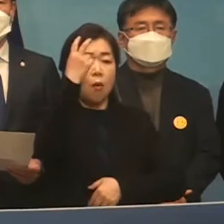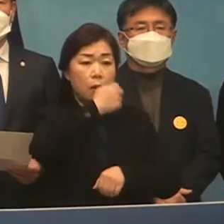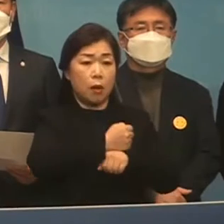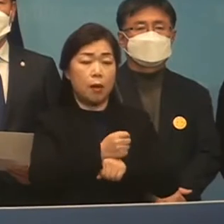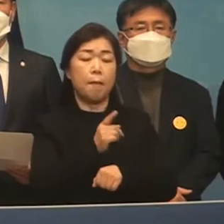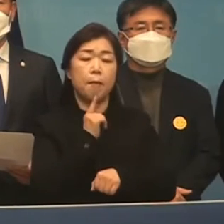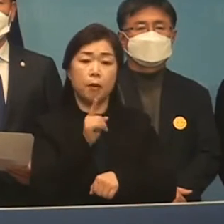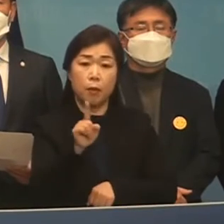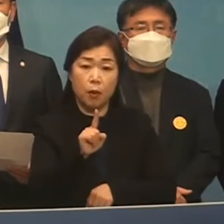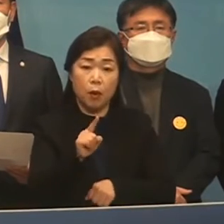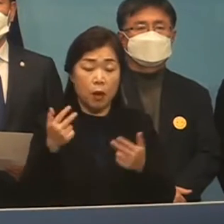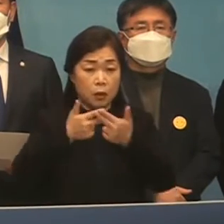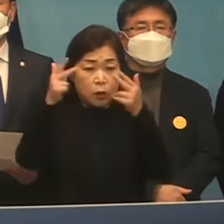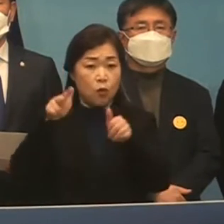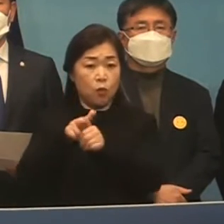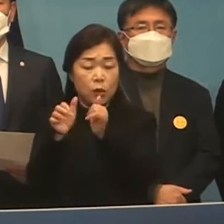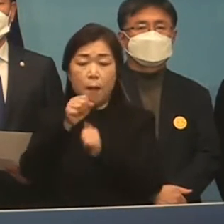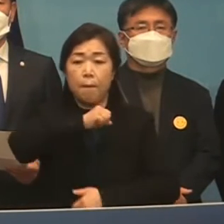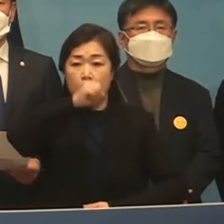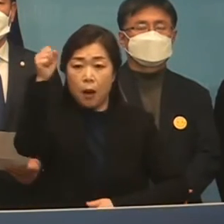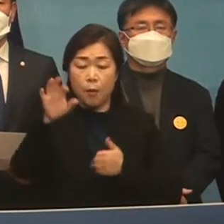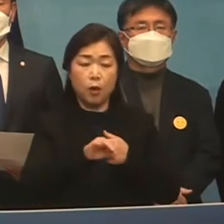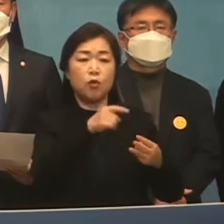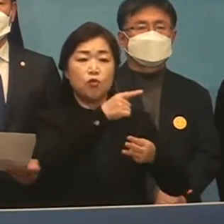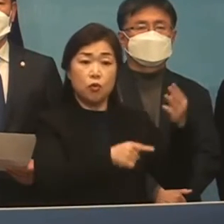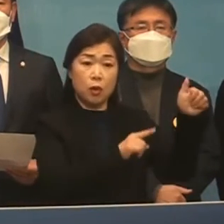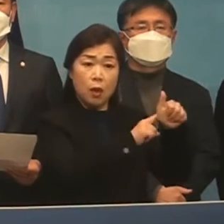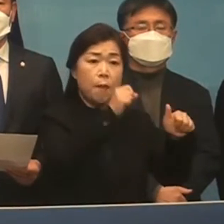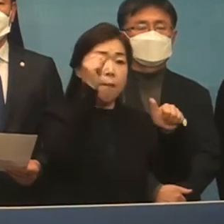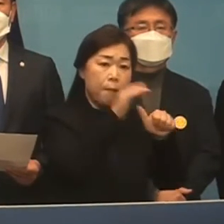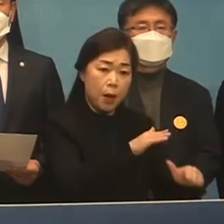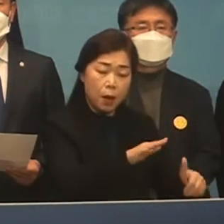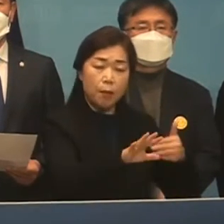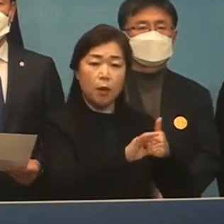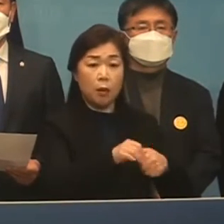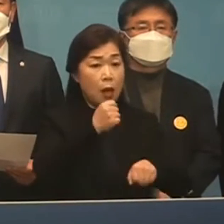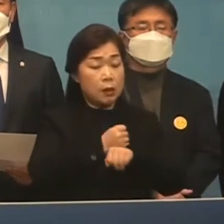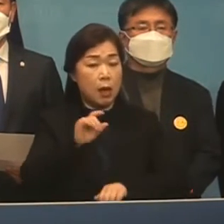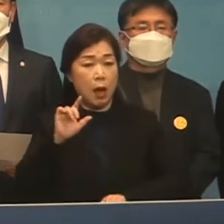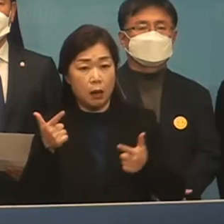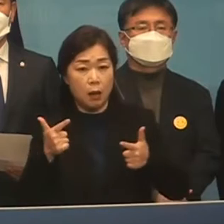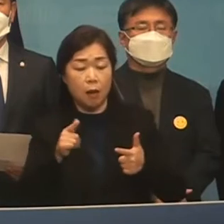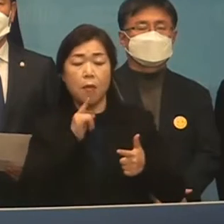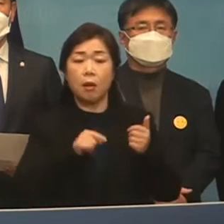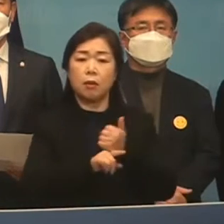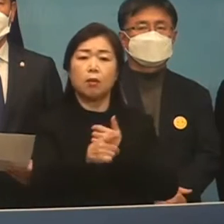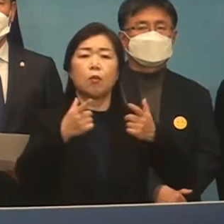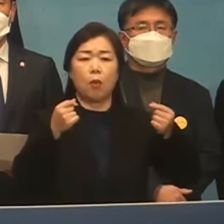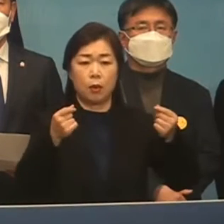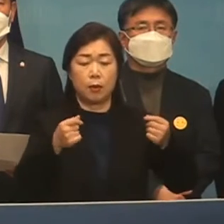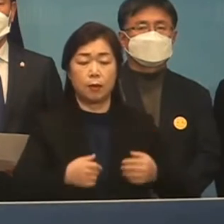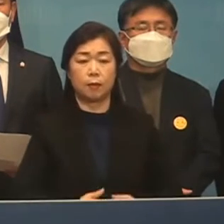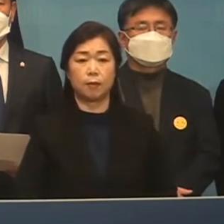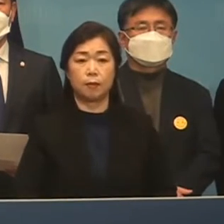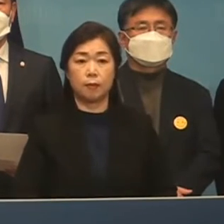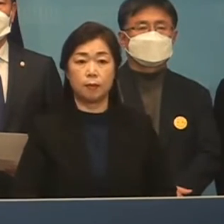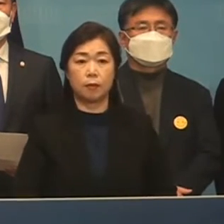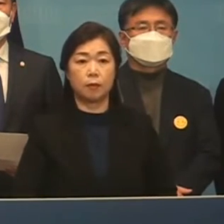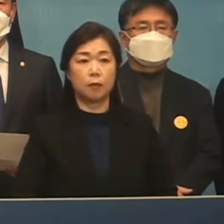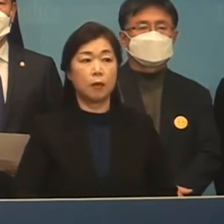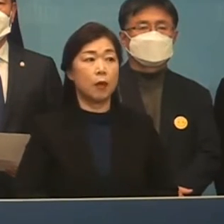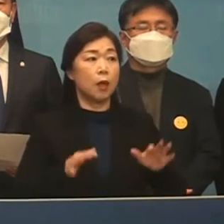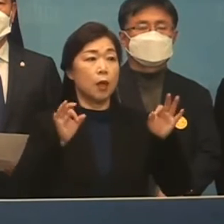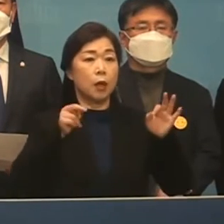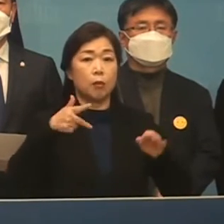이재명 후보가 당선되면 윤석열 후보가 낙선하면 안 하겠다는 소리와 다를 바 없습니다.